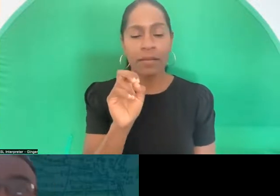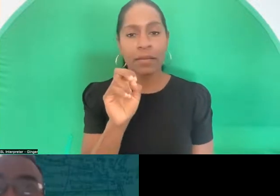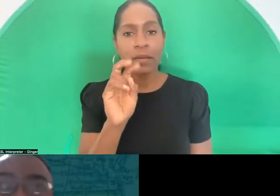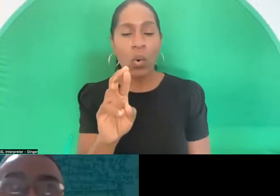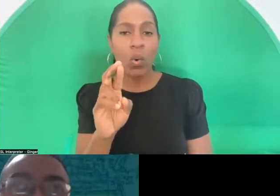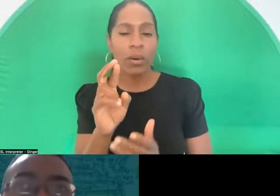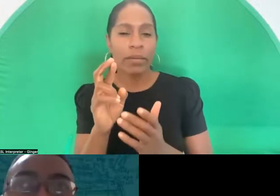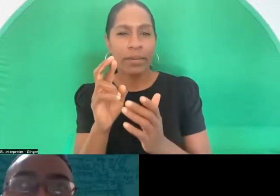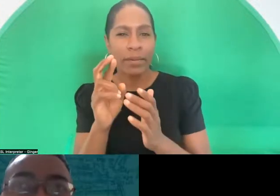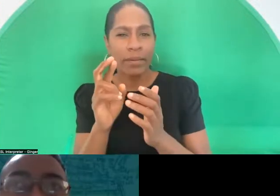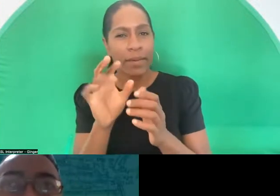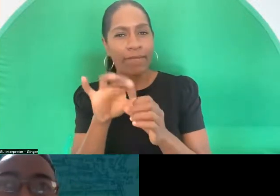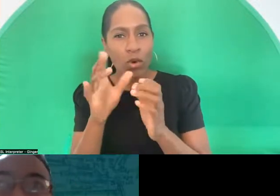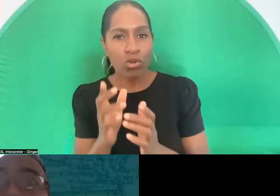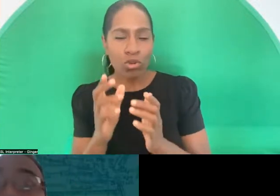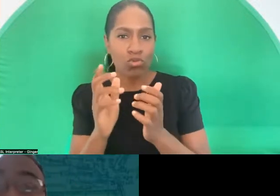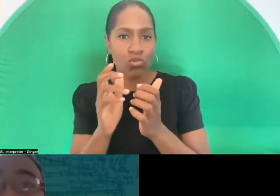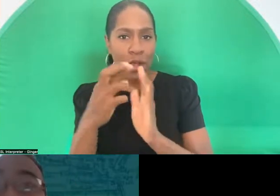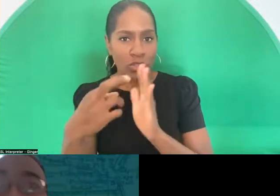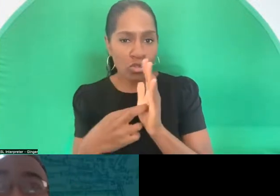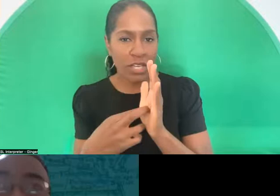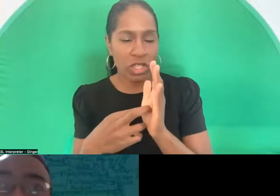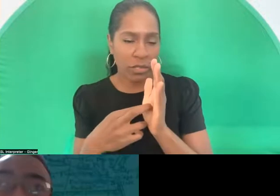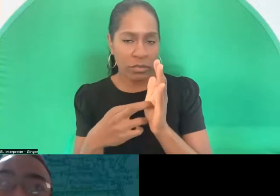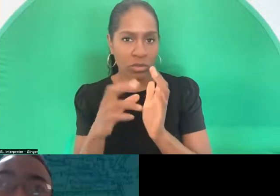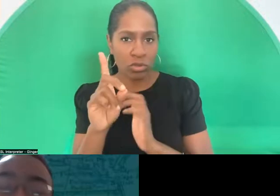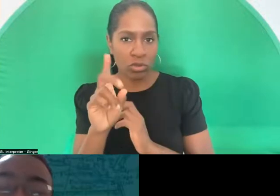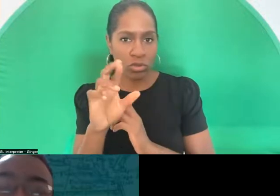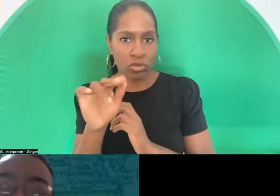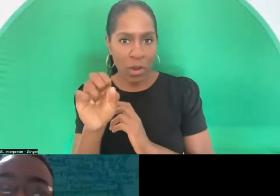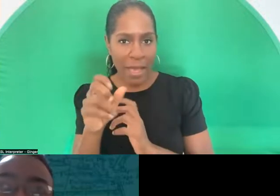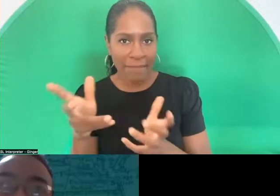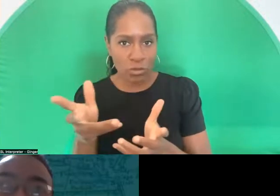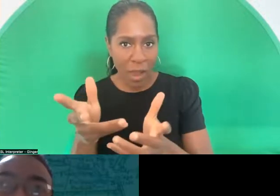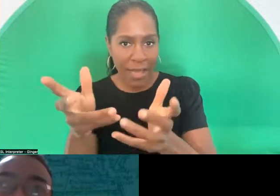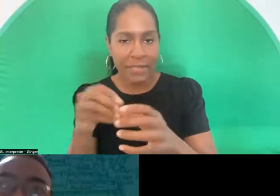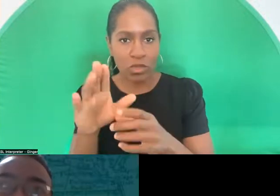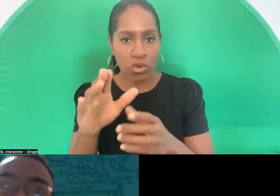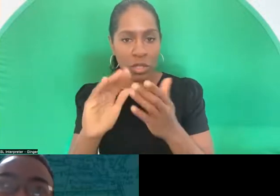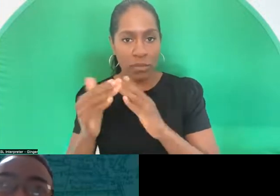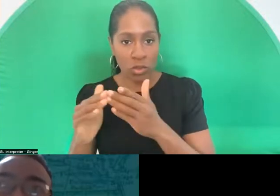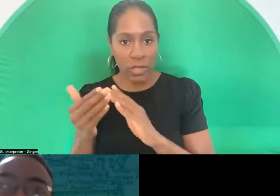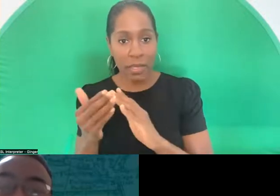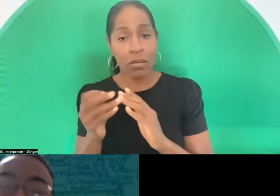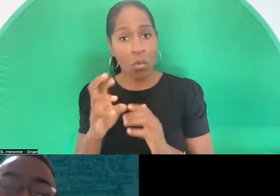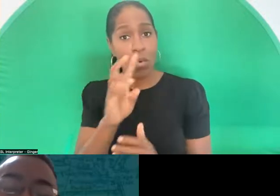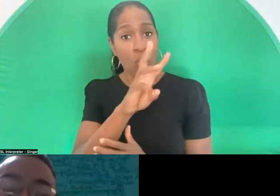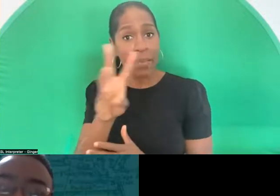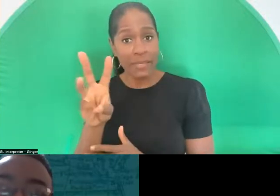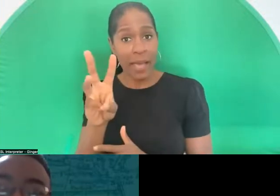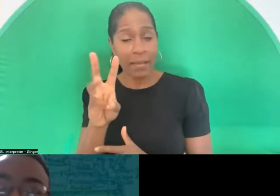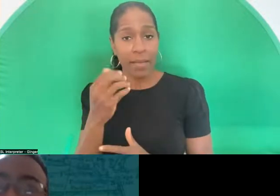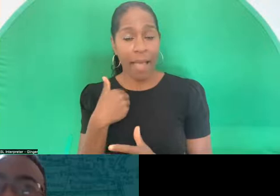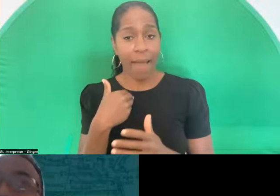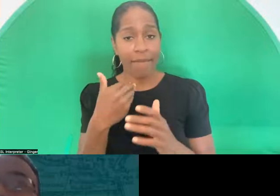o a través de campañas de registro de votantes en su comunidad incluso a imprimir un formulario que tienen el sitio web